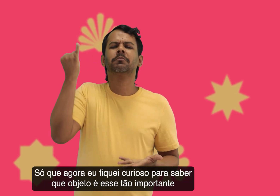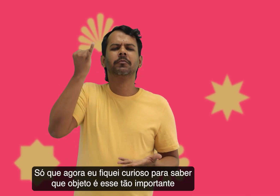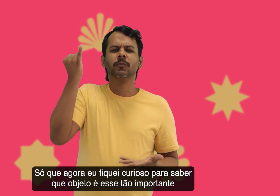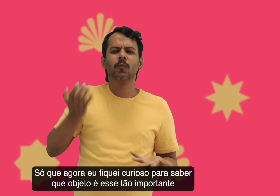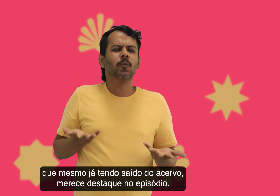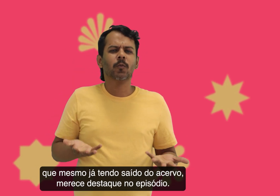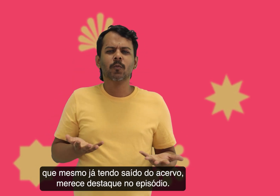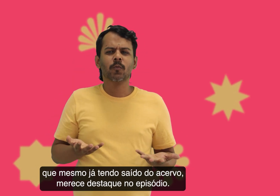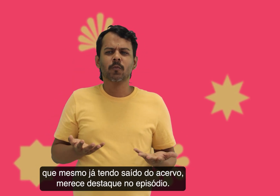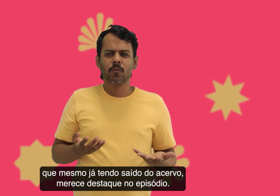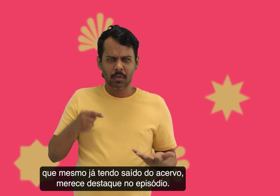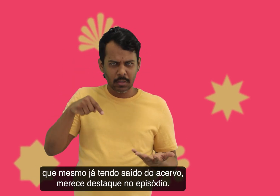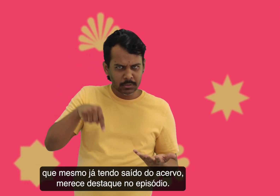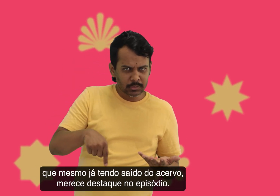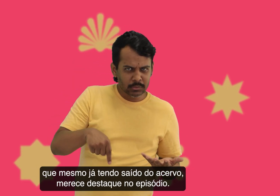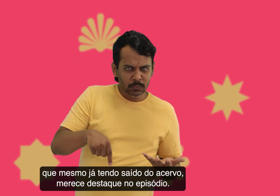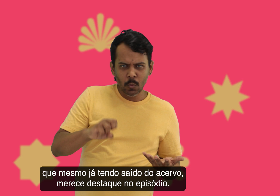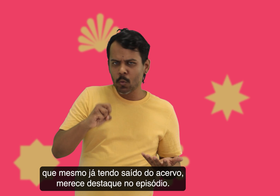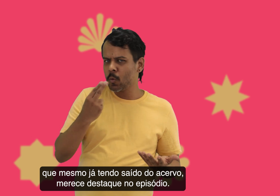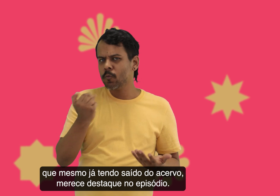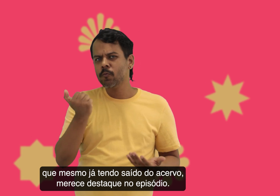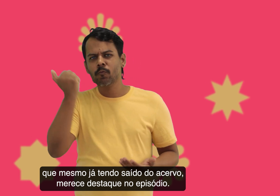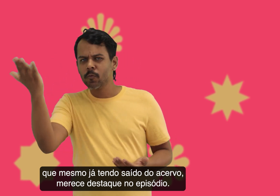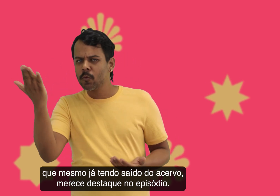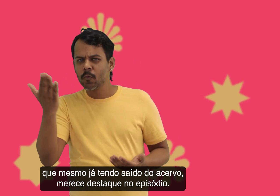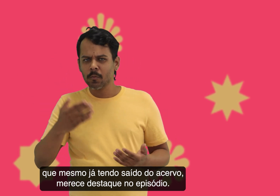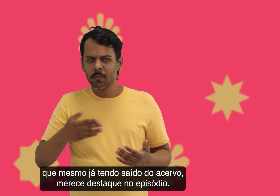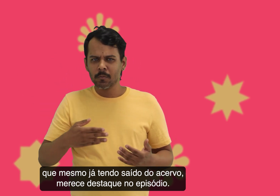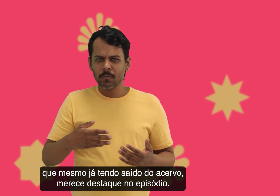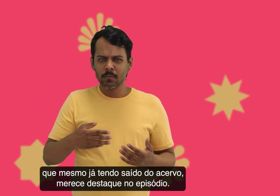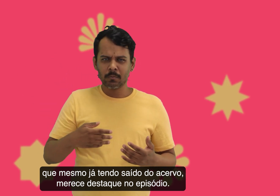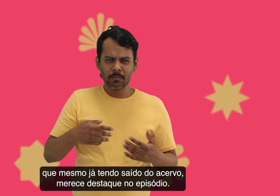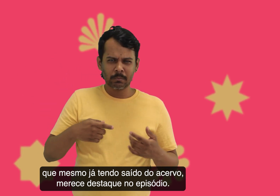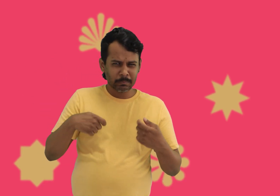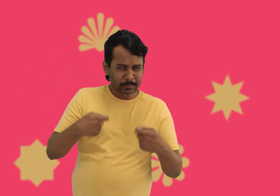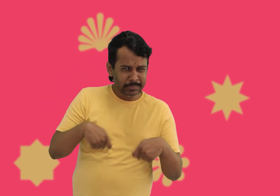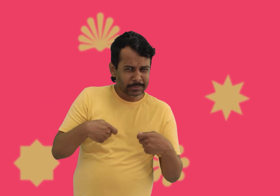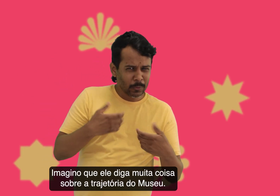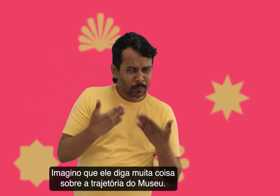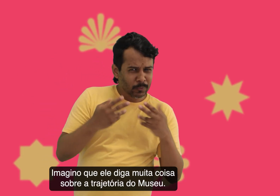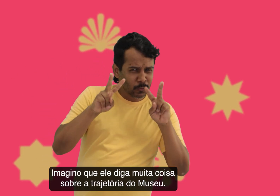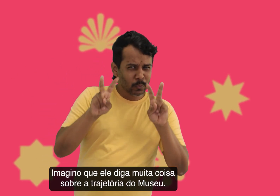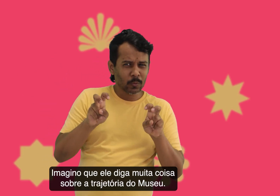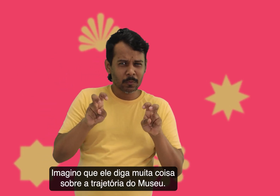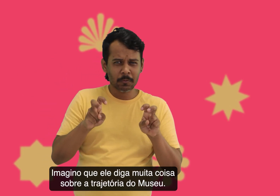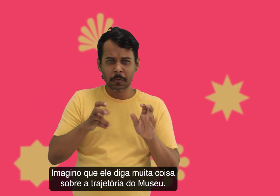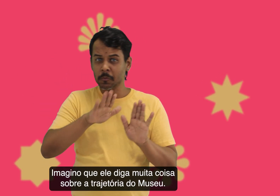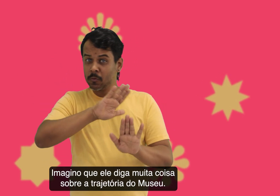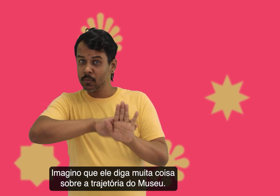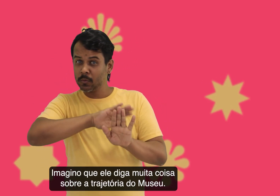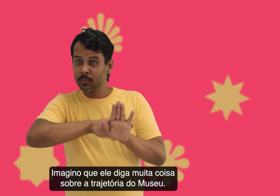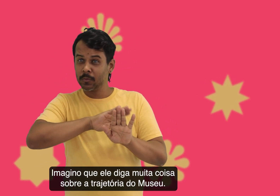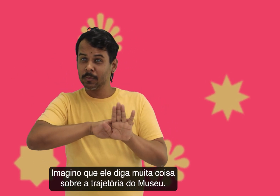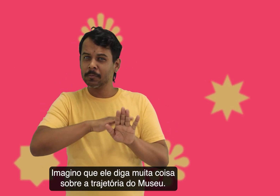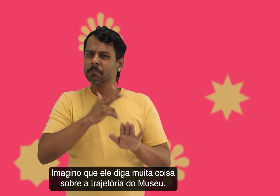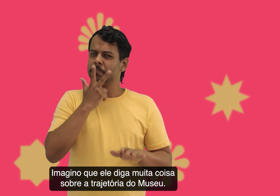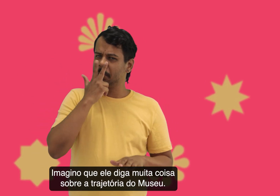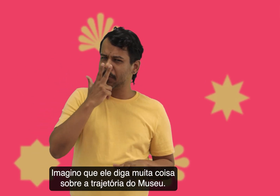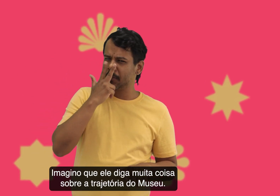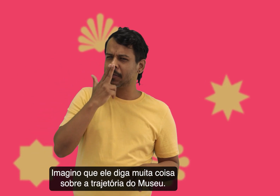tão importante que, mesmo já tendo saído do acervo, merece destaque num episódio. Imagino que ele diga muita coisa sobre a trajetória